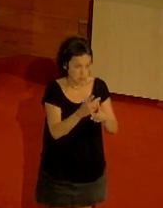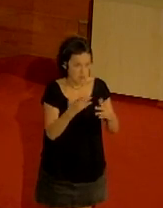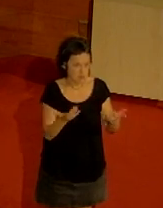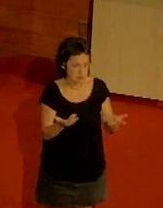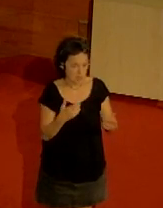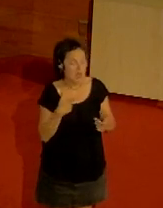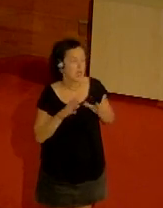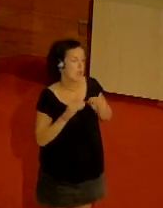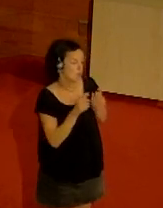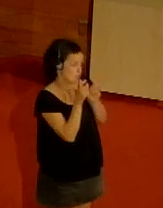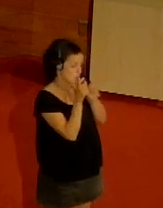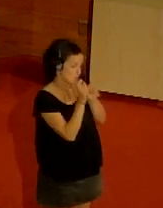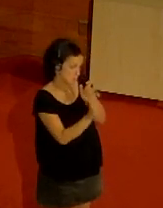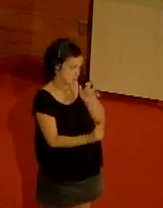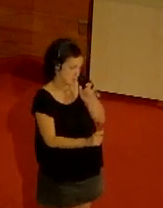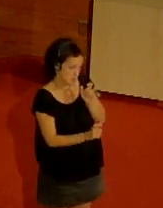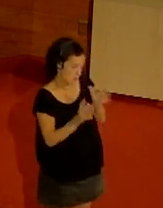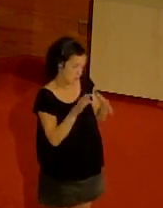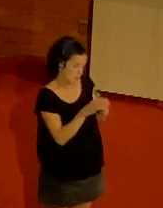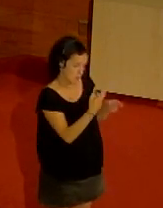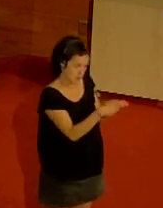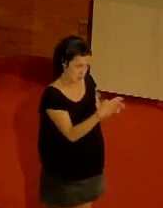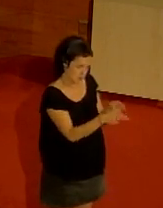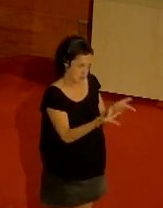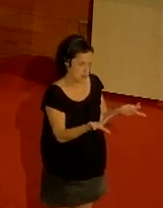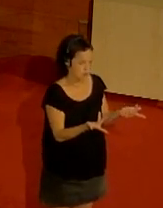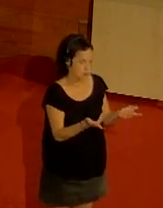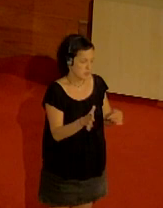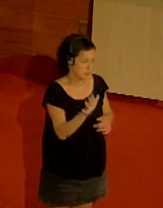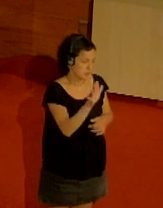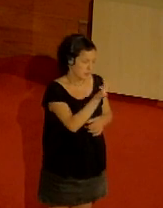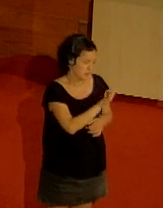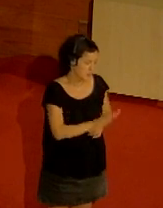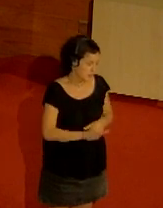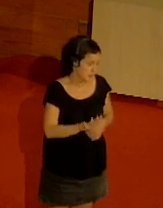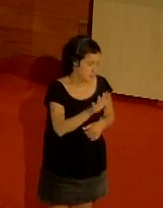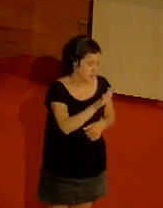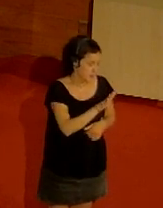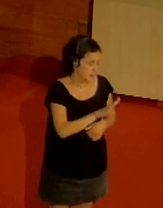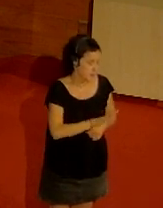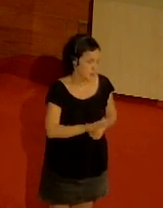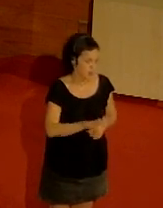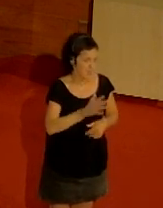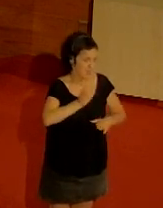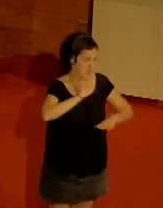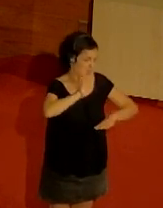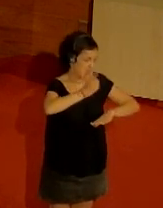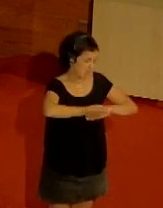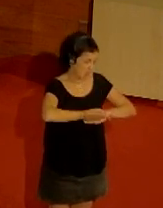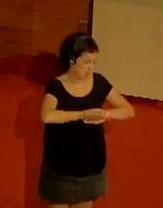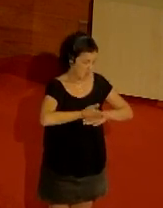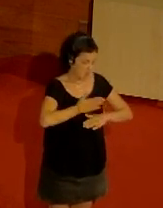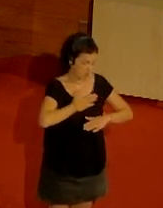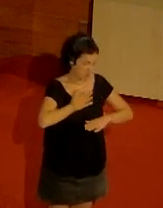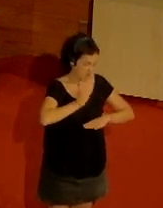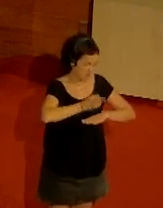de la política, lo que es la soberanía nacional, etcétera, etcétera, etcétera, ¿no? Y todo va un poco en esa amalgama léxica, ¿no?